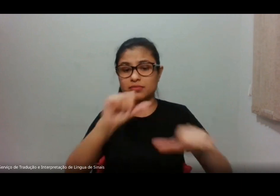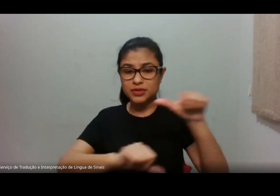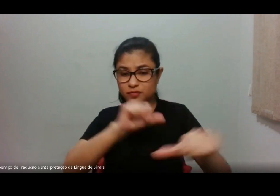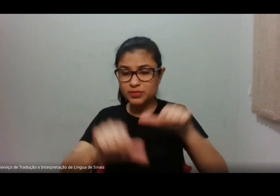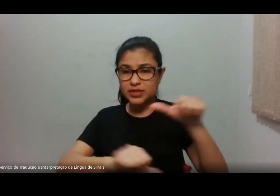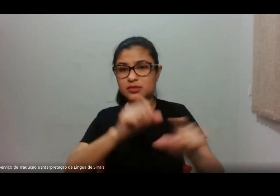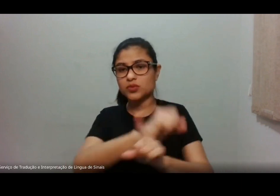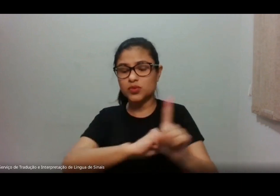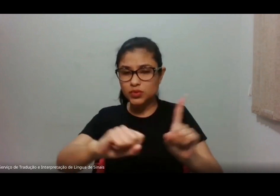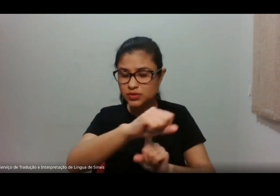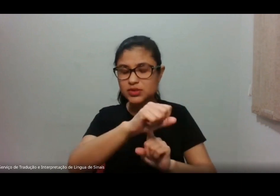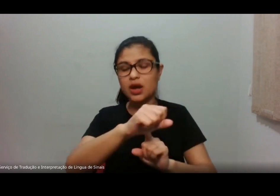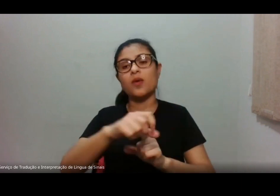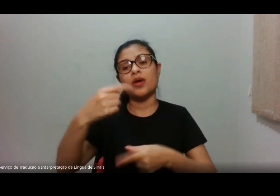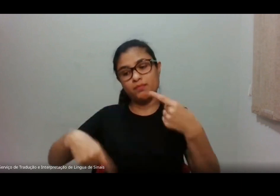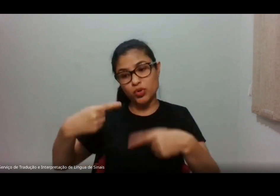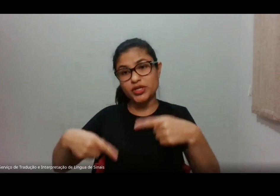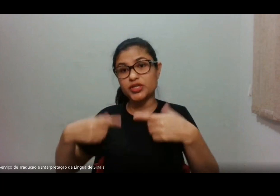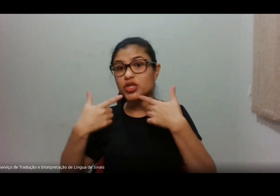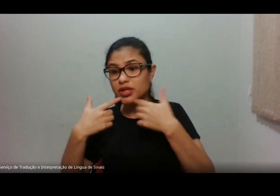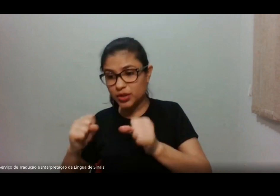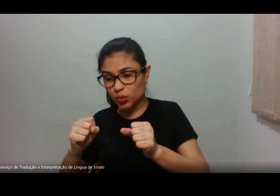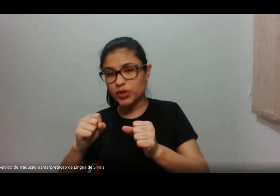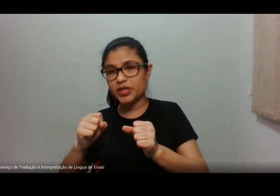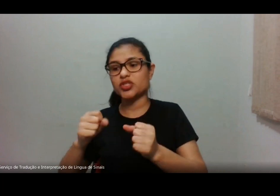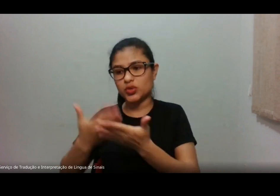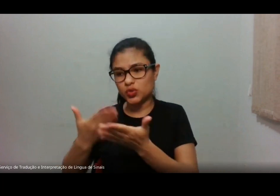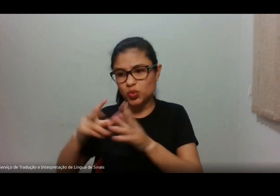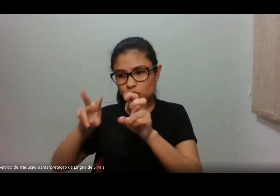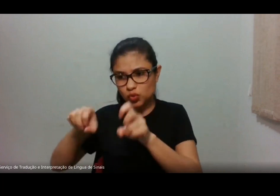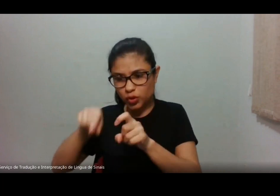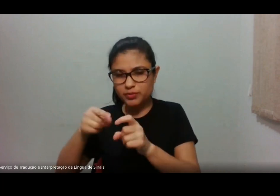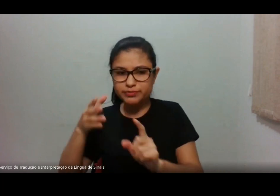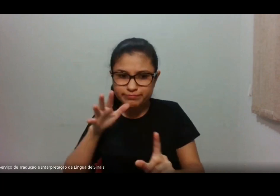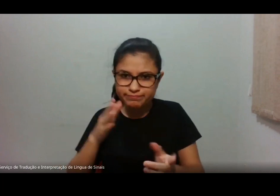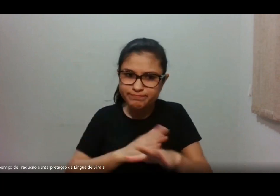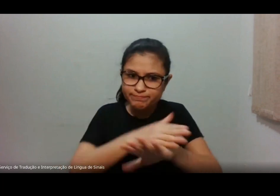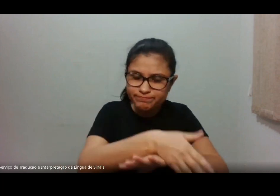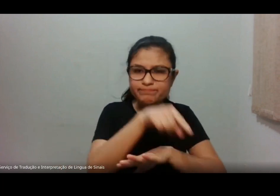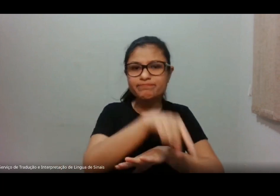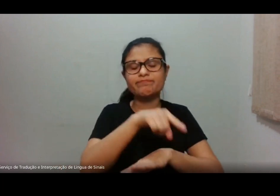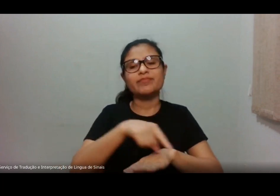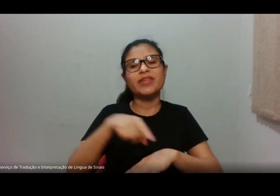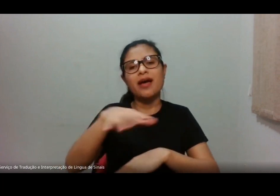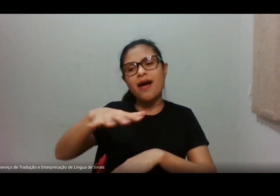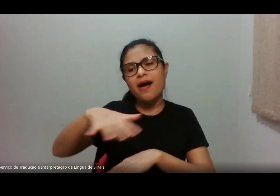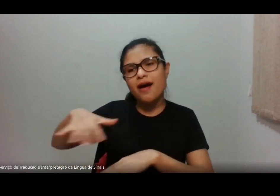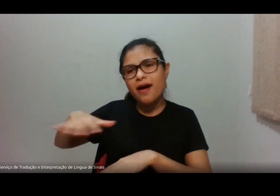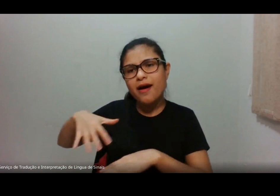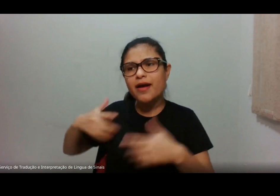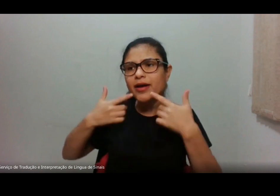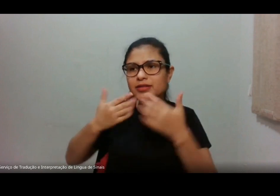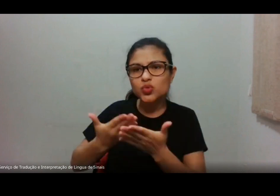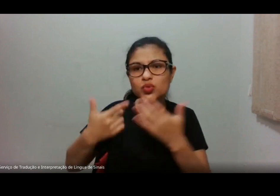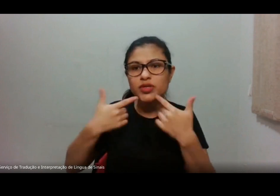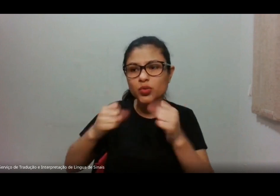social promovidas pelas práticas de políticas linguística e seu estudo em diferentes áreas dos